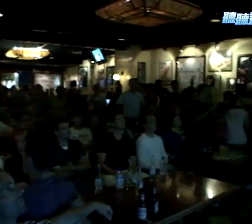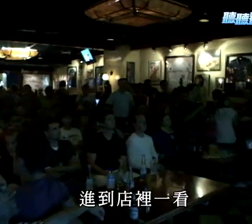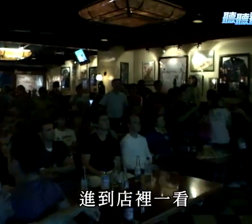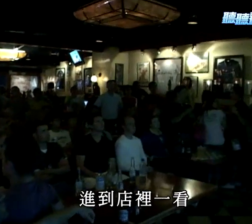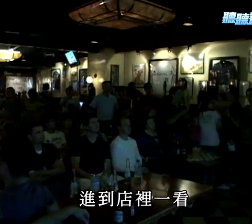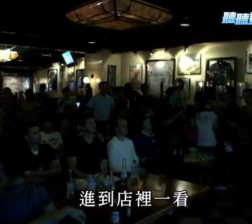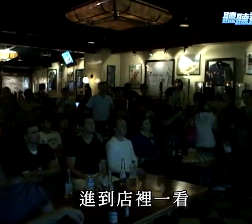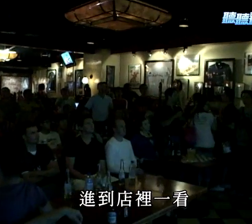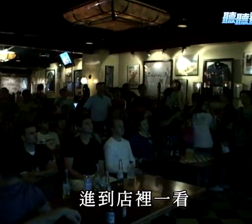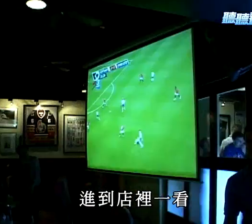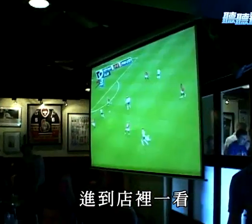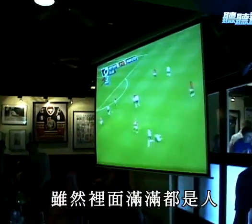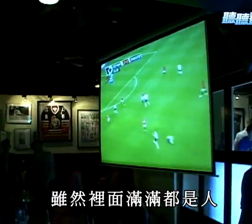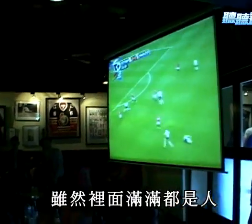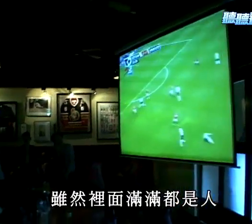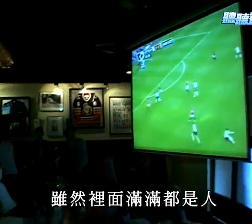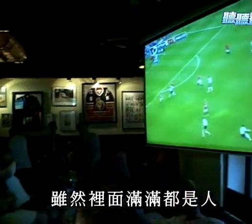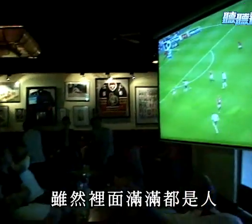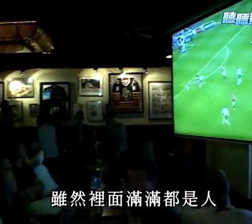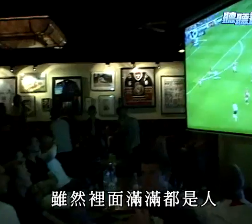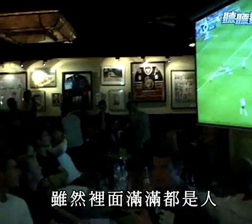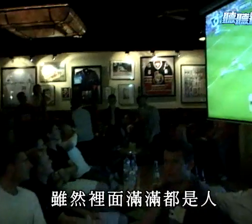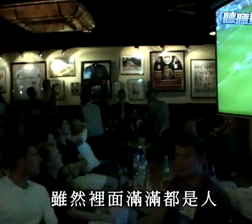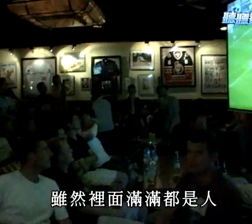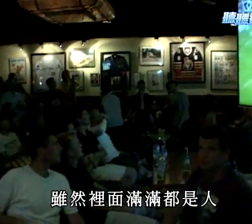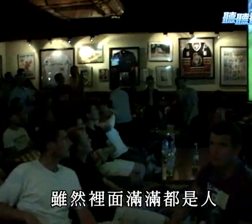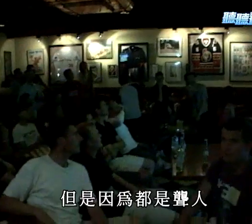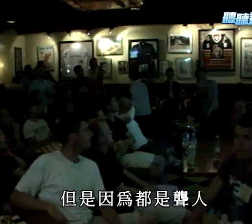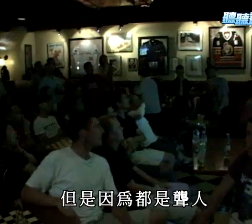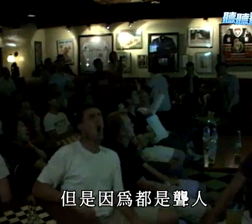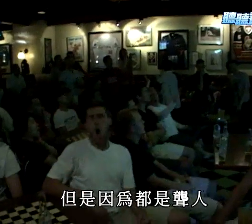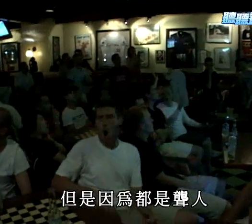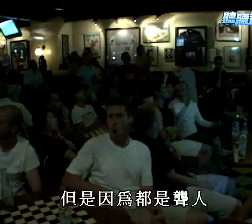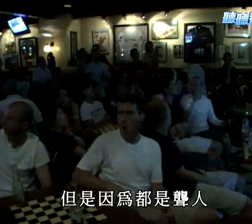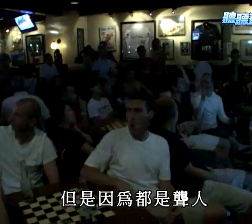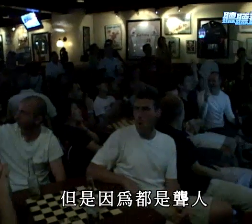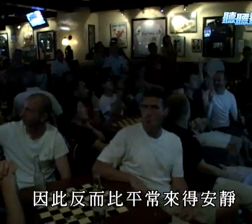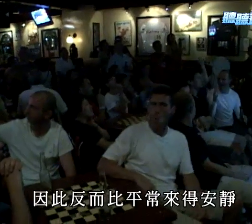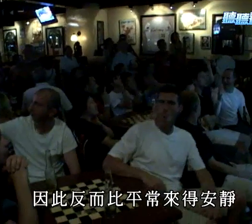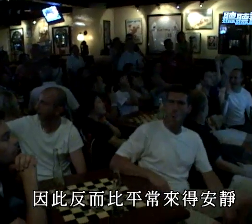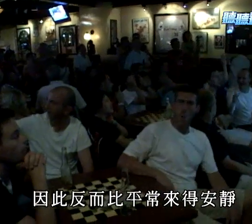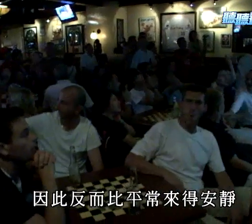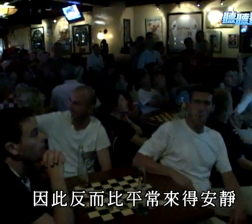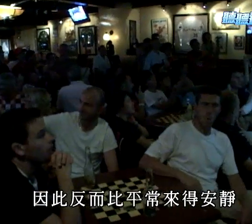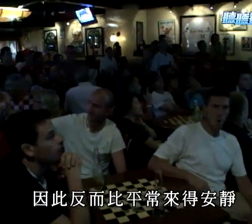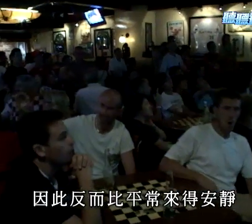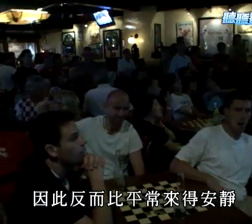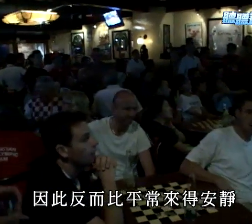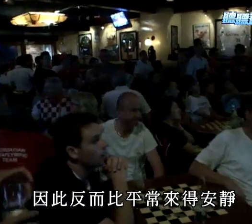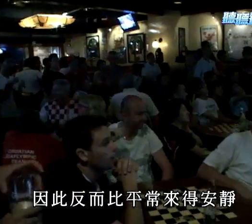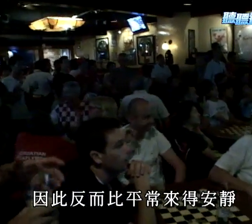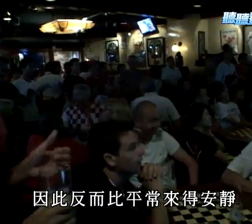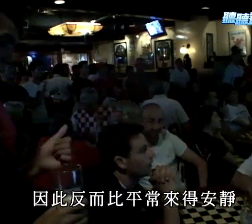进到店里一看，虽然里面满满都是人，但是因为都是聋人，因此反而比平常来得安静呢。